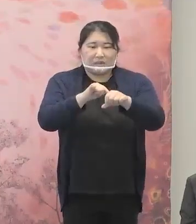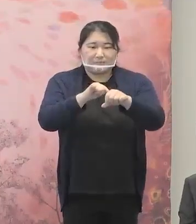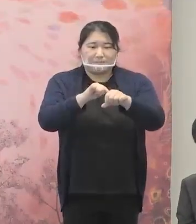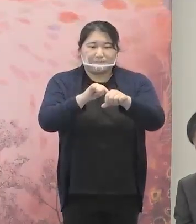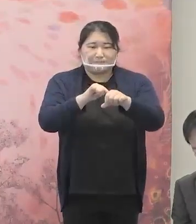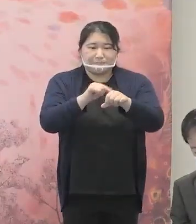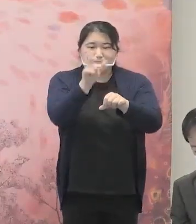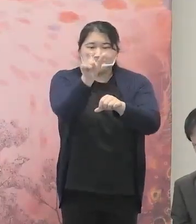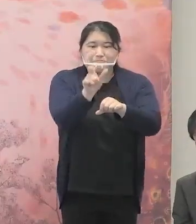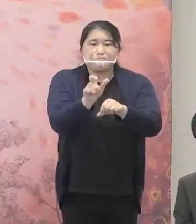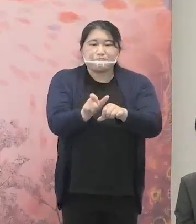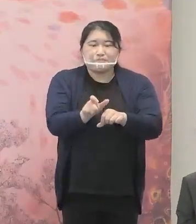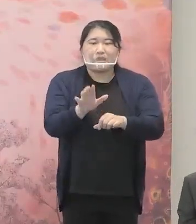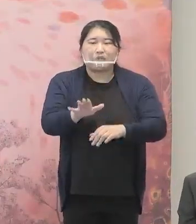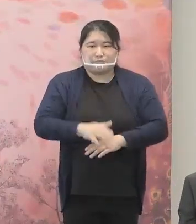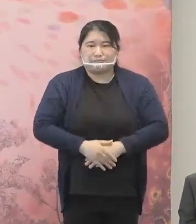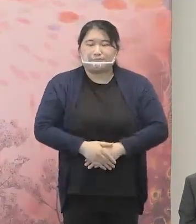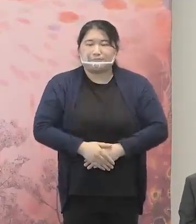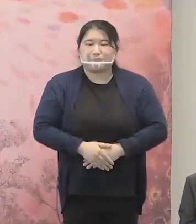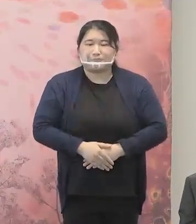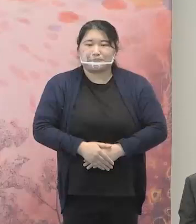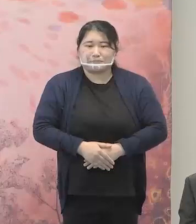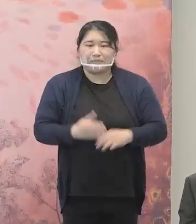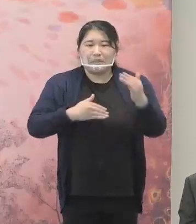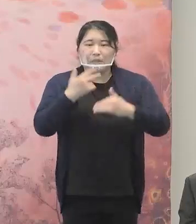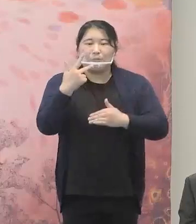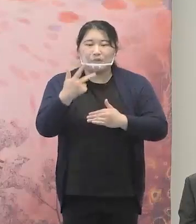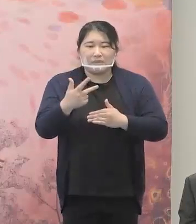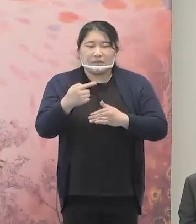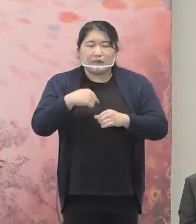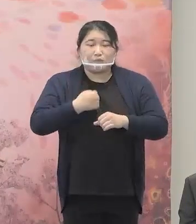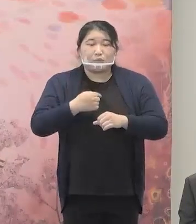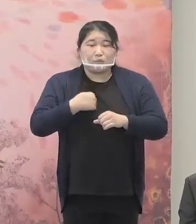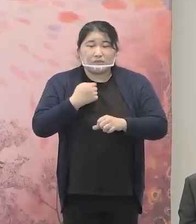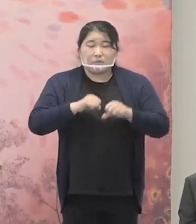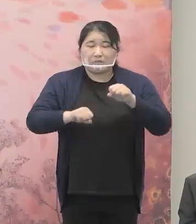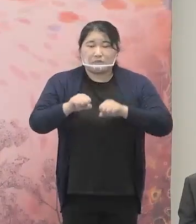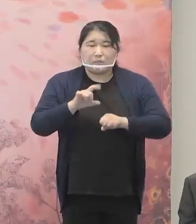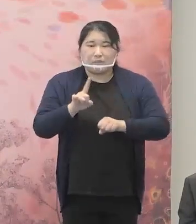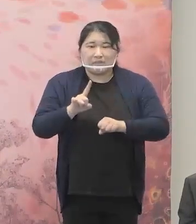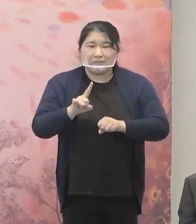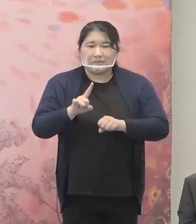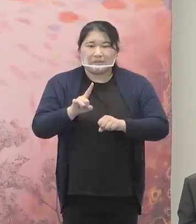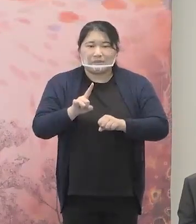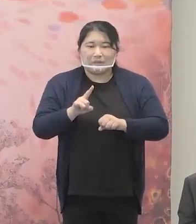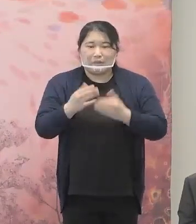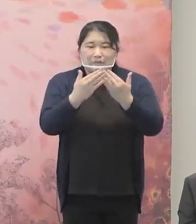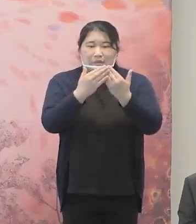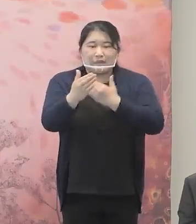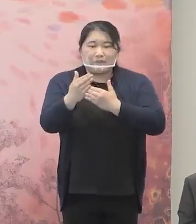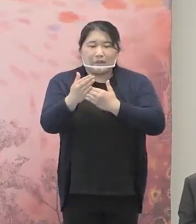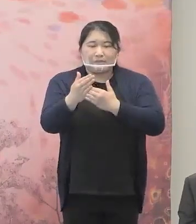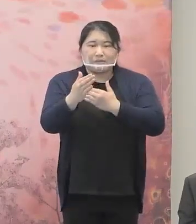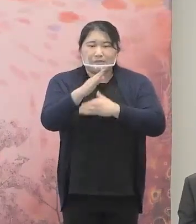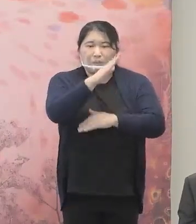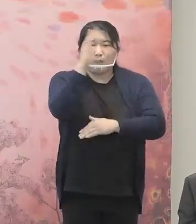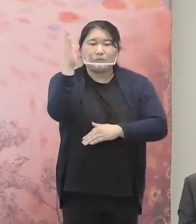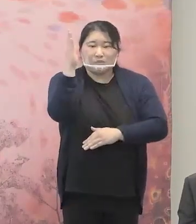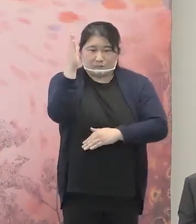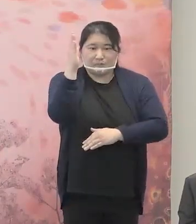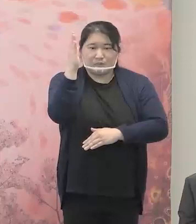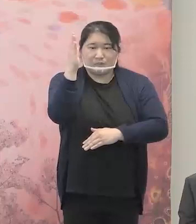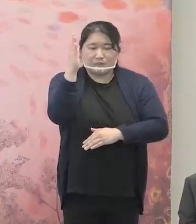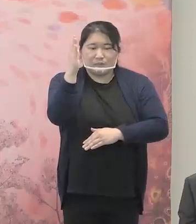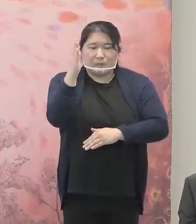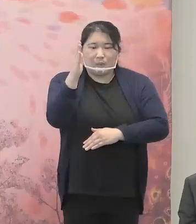いこと。それから、青森市独自の取り組みとして、大会当日の抗原検査も実施